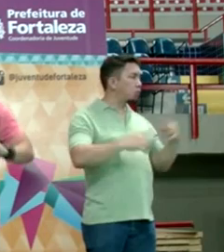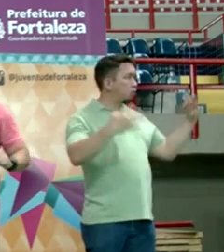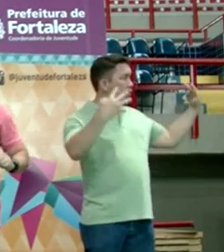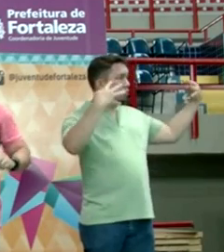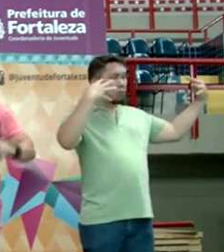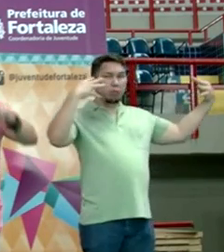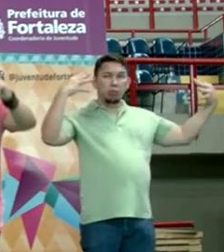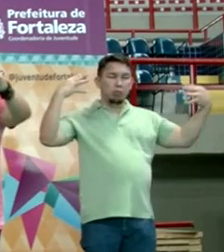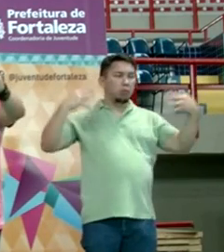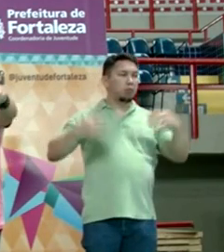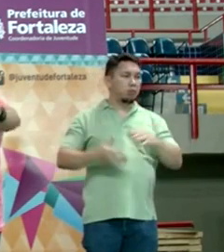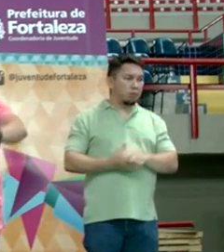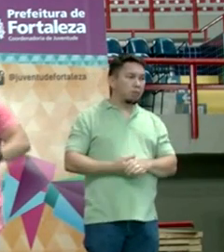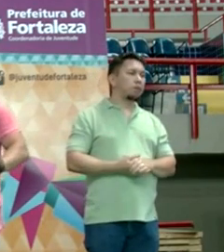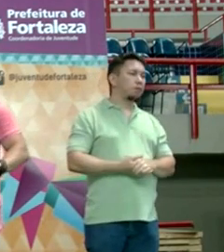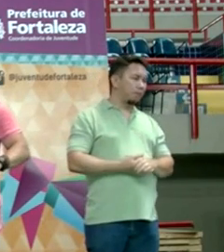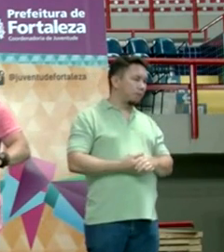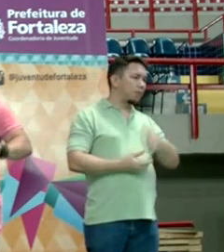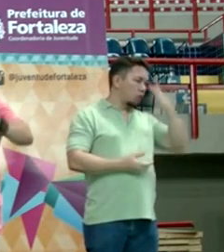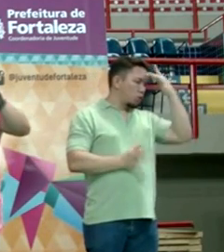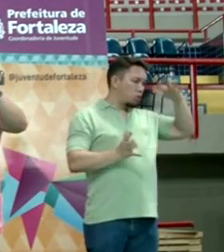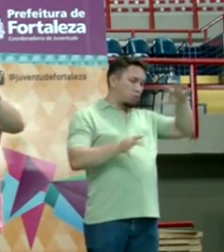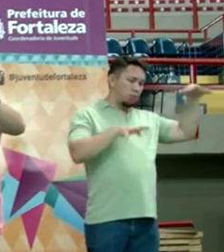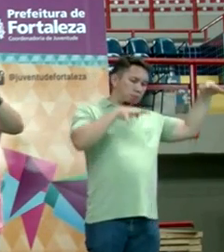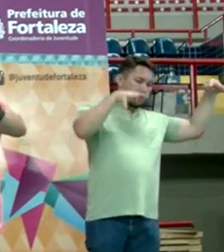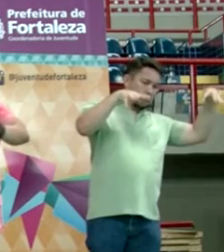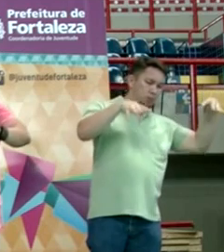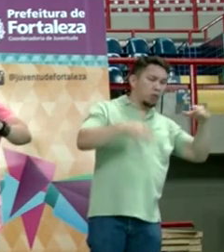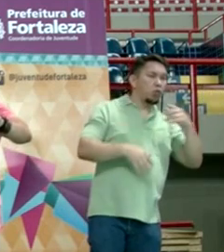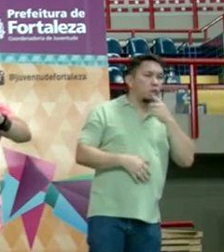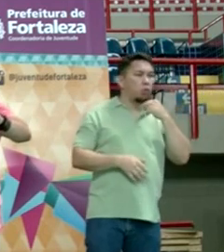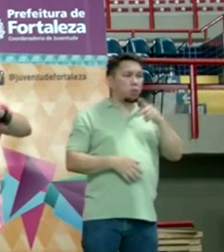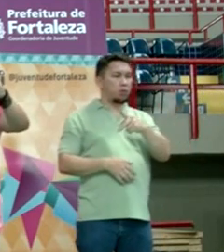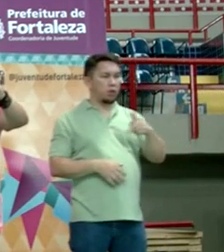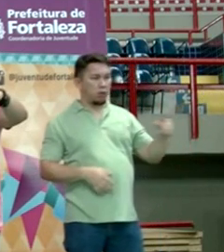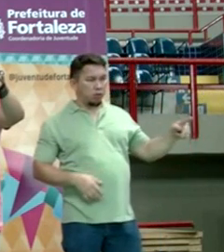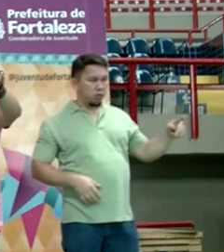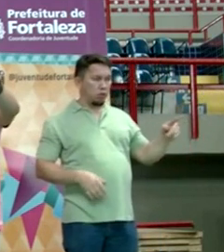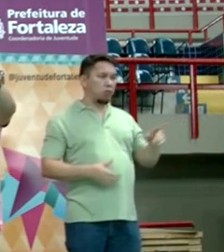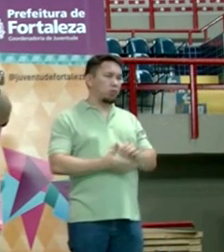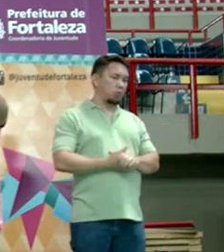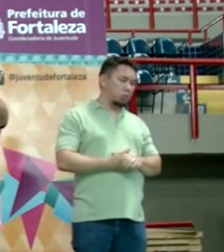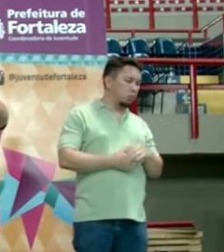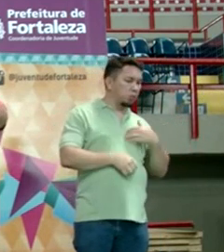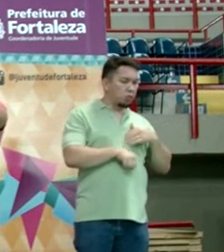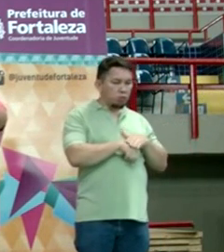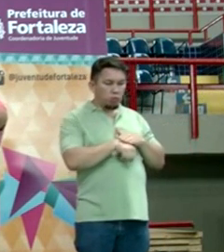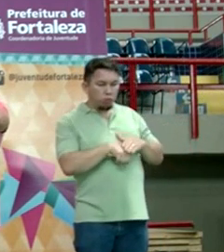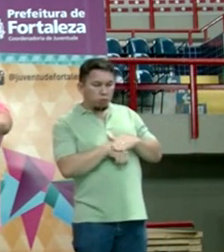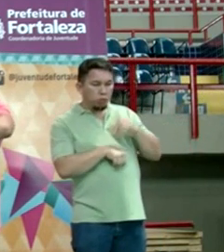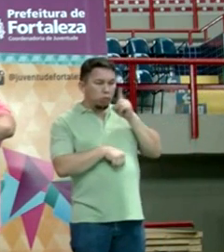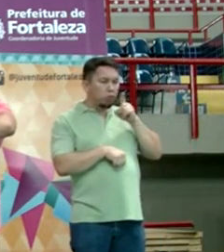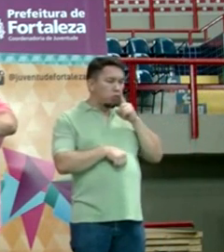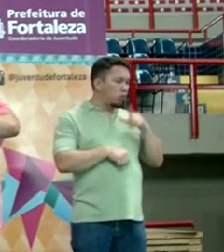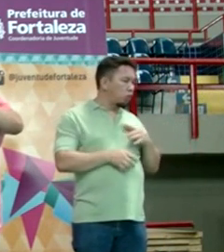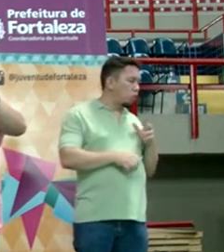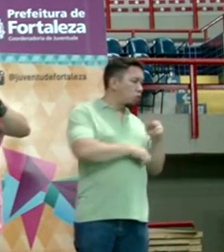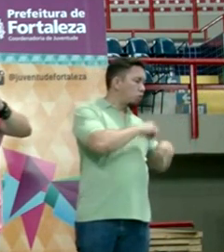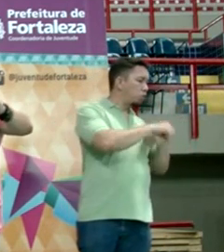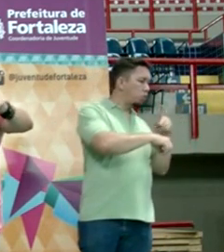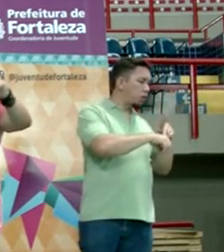a atenção. Chamaram tanta atenção que quando John Kennedy tentou convencer os estados